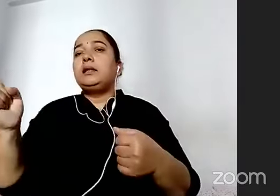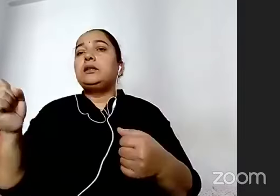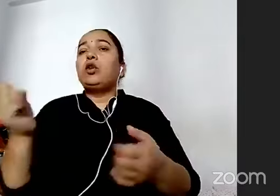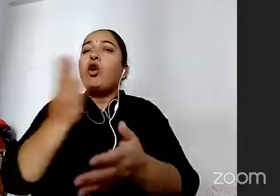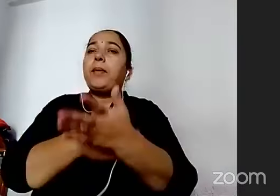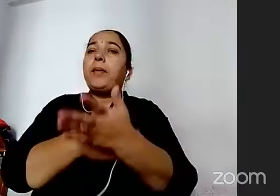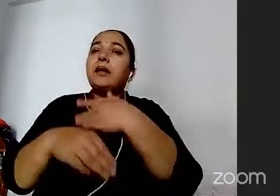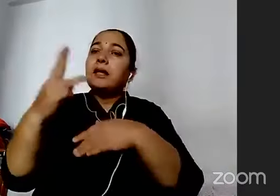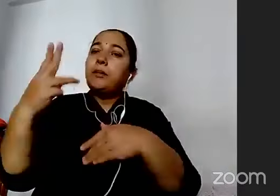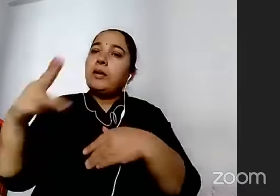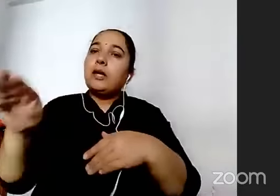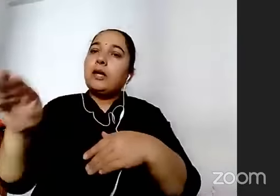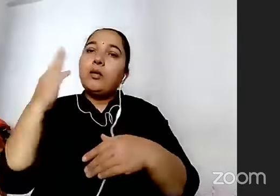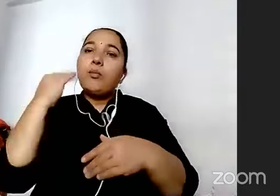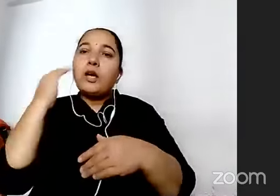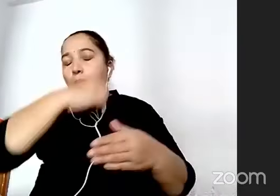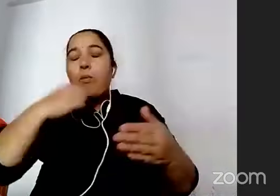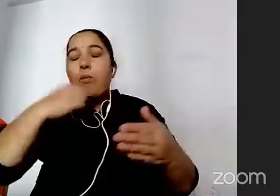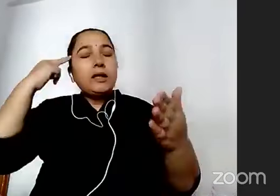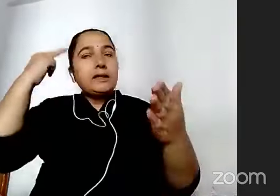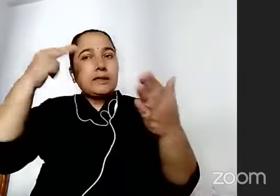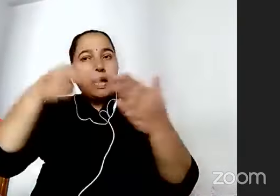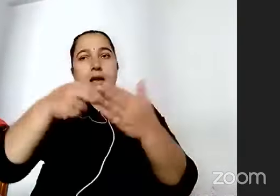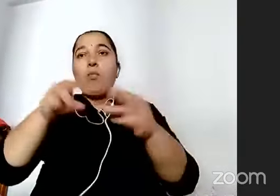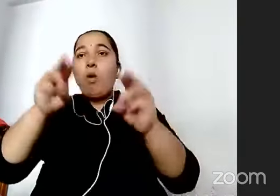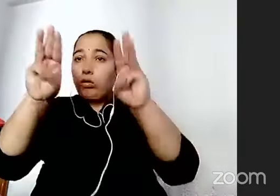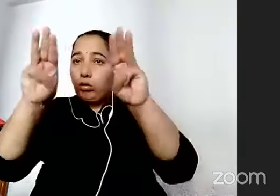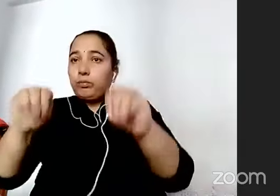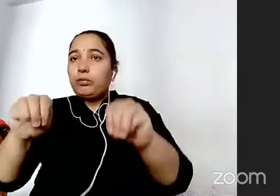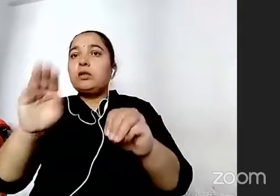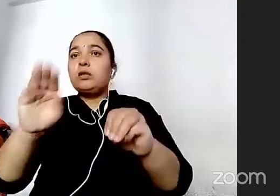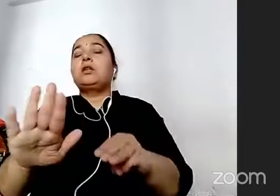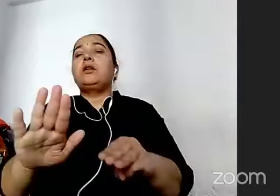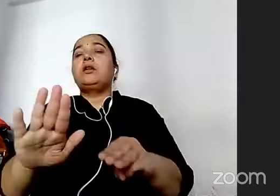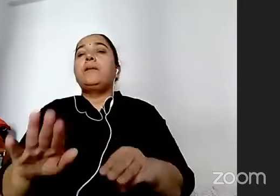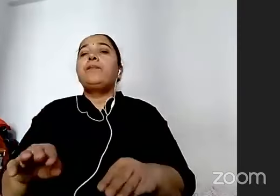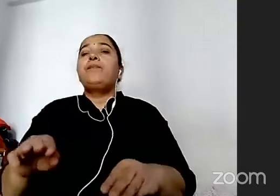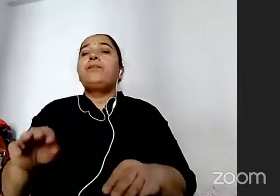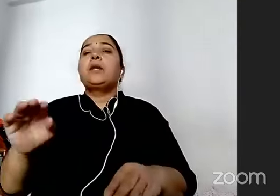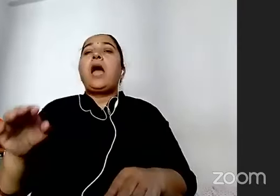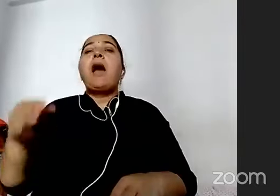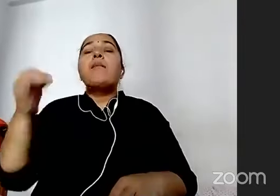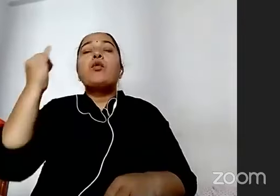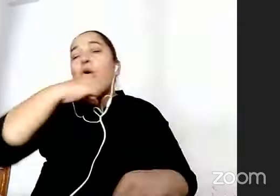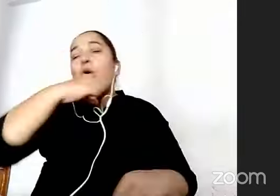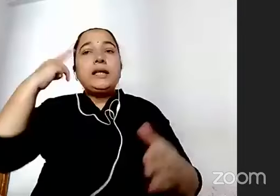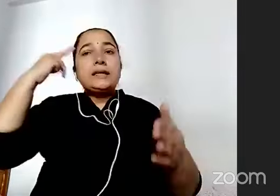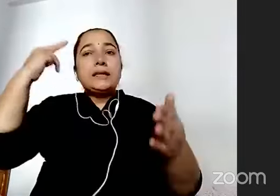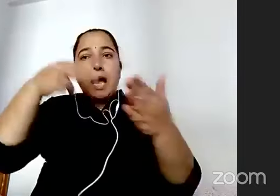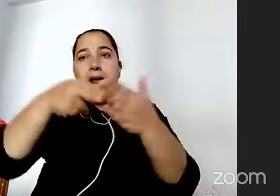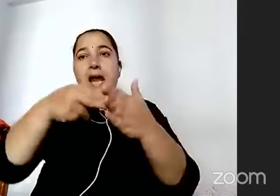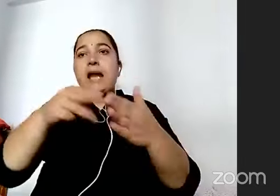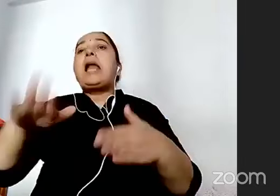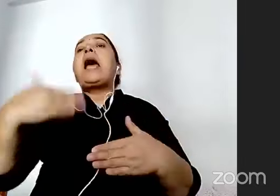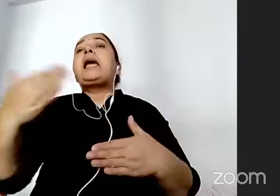हुन्छ जब हामी आइडेन्टिटिजलाई तपाईँको चाहिँ इन्टरसेक्सनलको होइन जब हामीसँग भएको